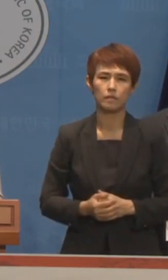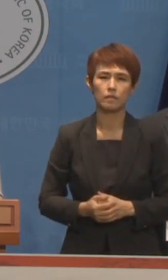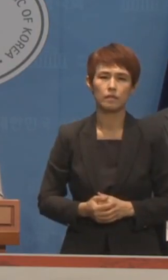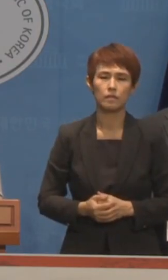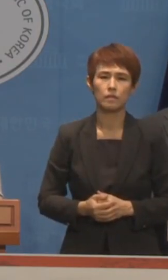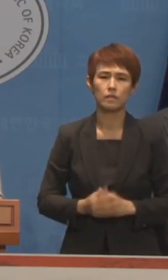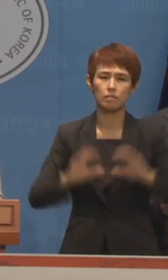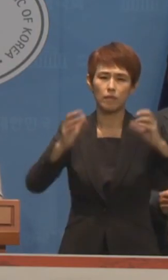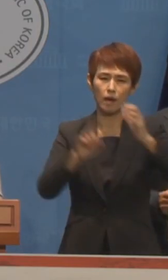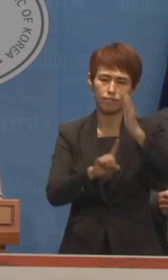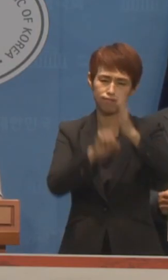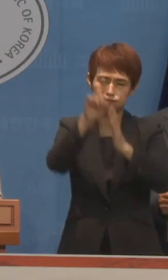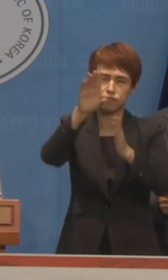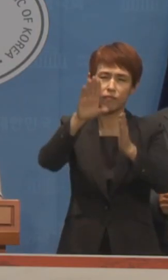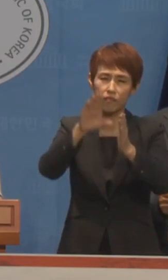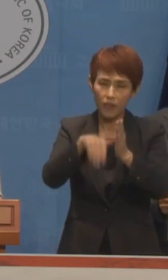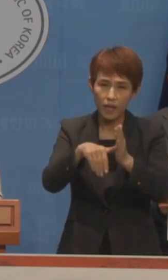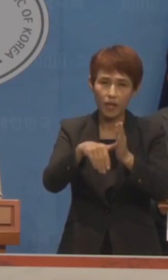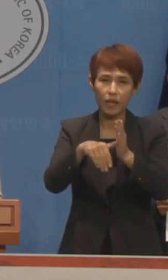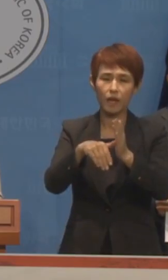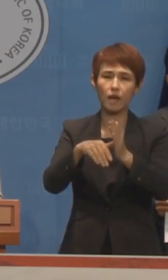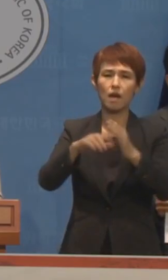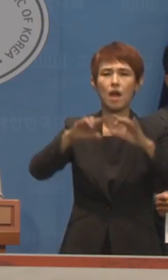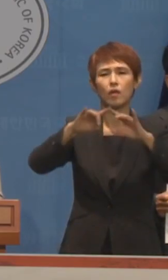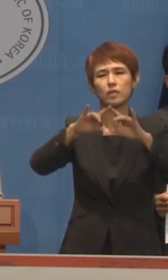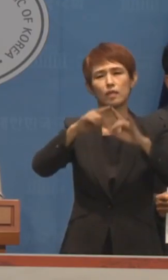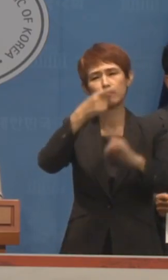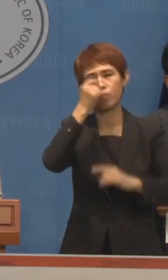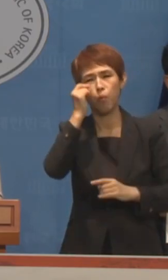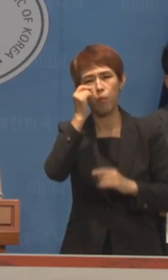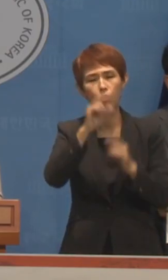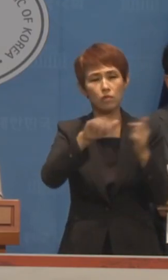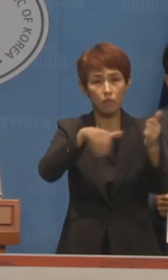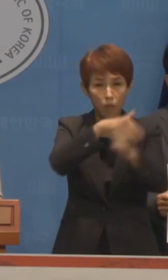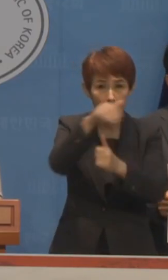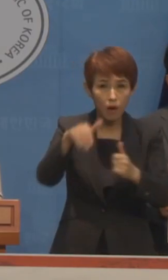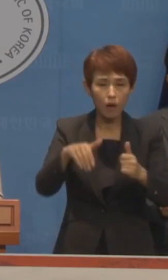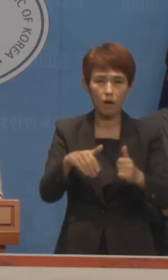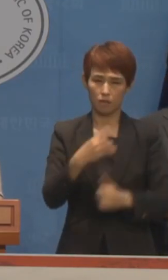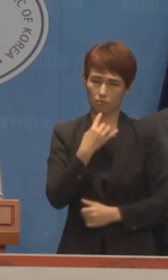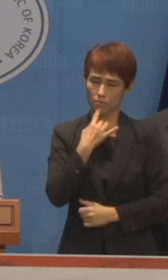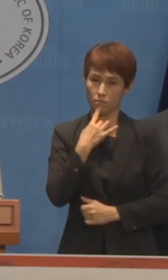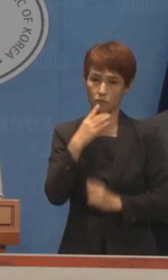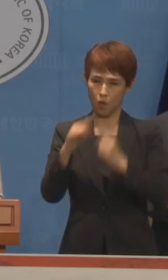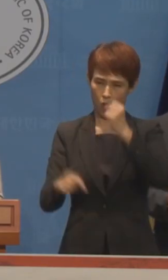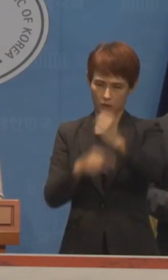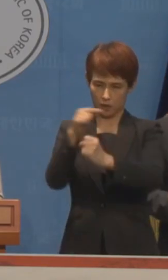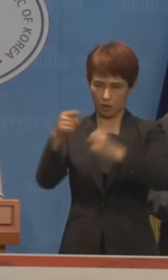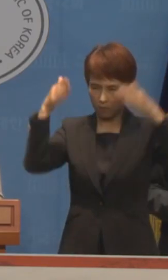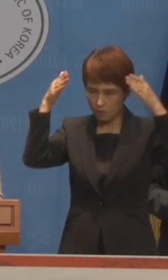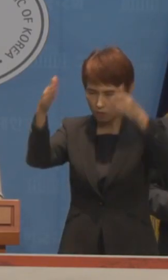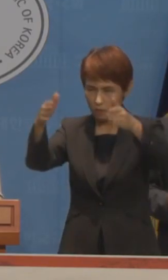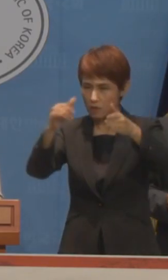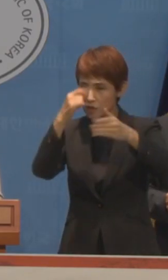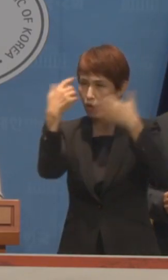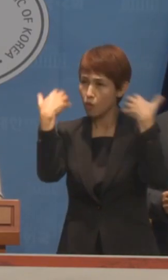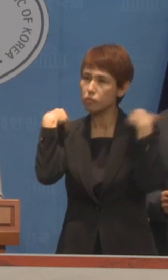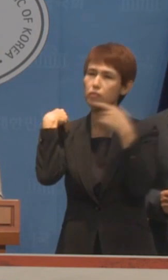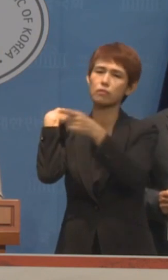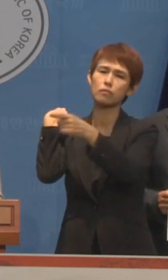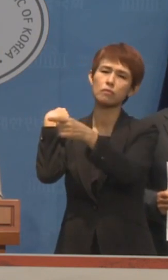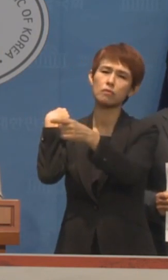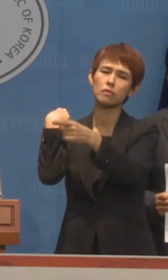시대에서 에너지 분야의 전격적인 변화가 시점에서 우리는 오롯이 원전만을 외치는 정부를